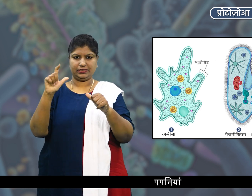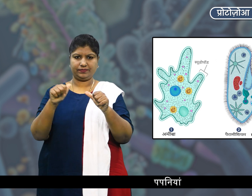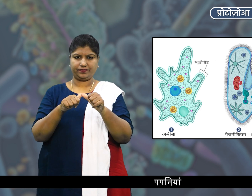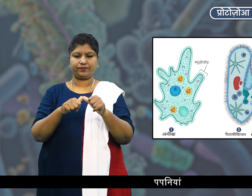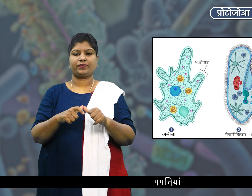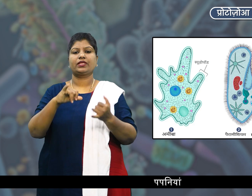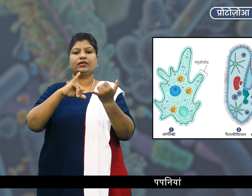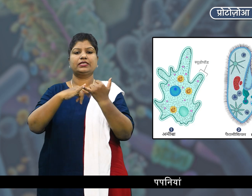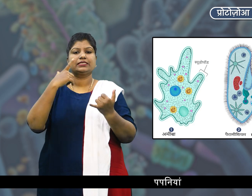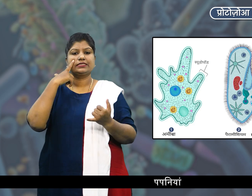पपनिया